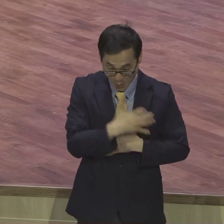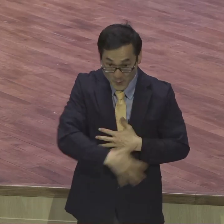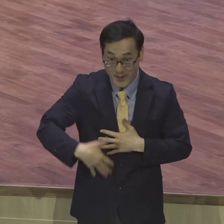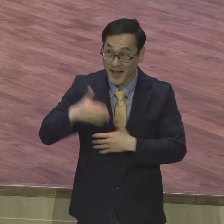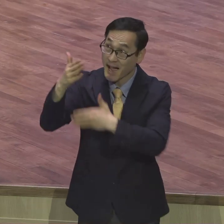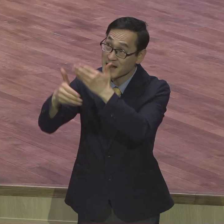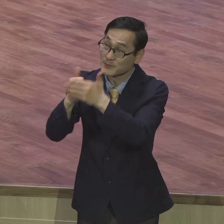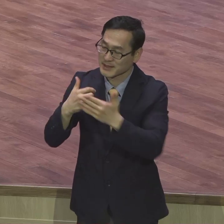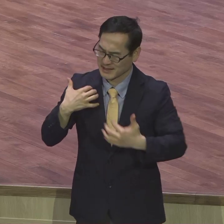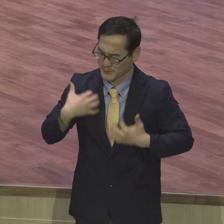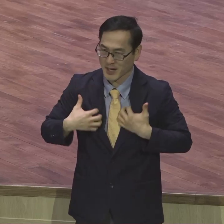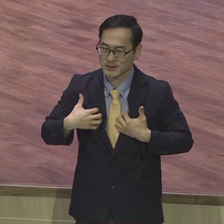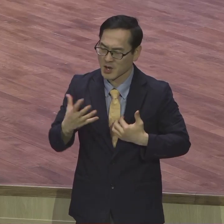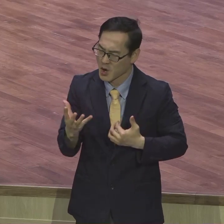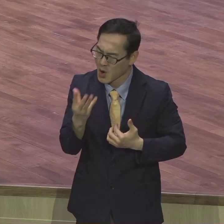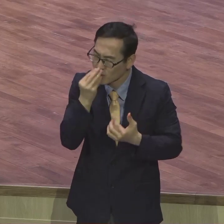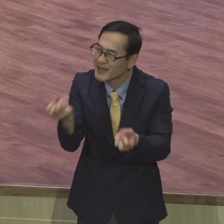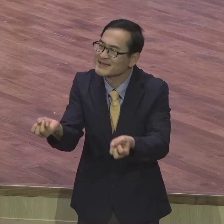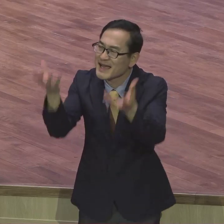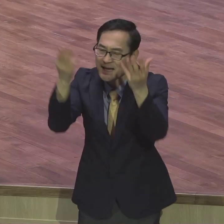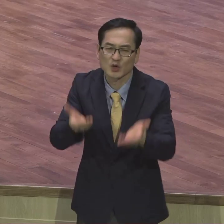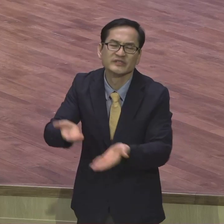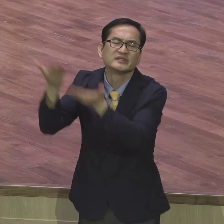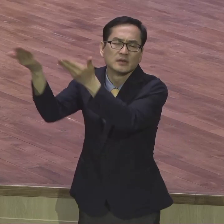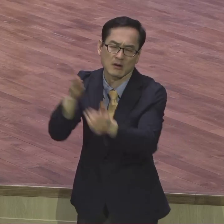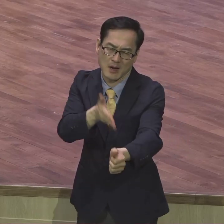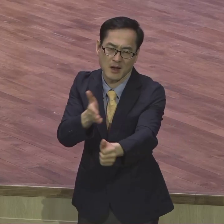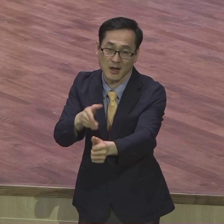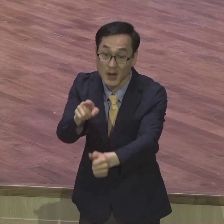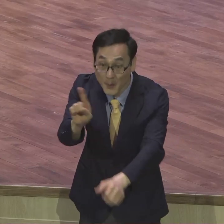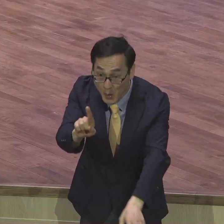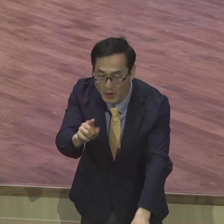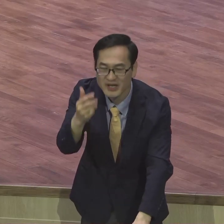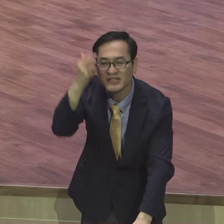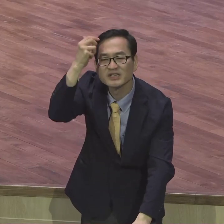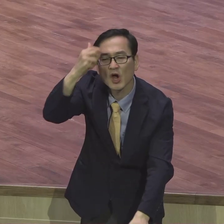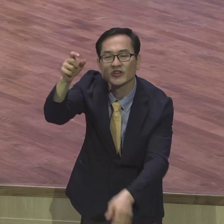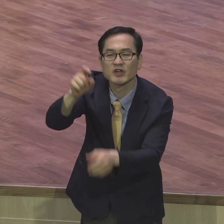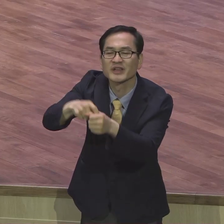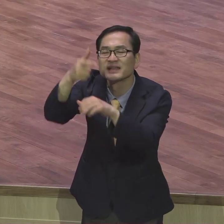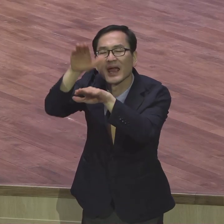기뻐하시는 거룩한 산제사로 드리라 이는 너희가 드릴 영적 예민이라